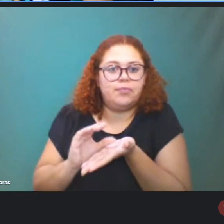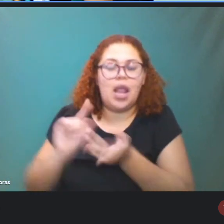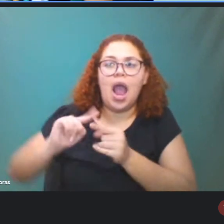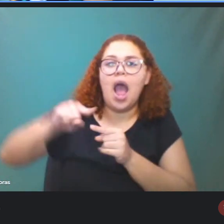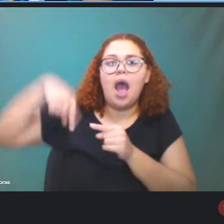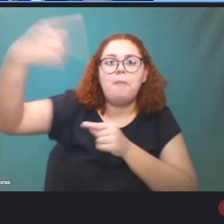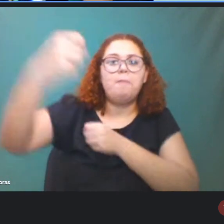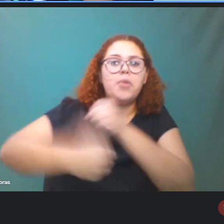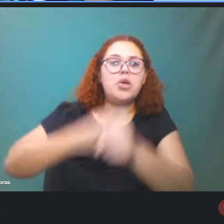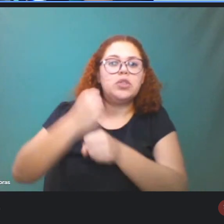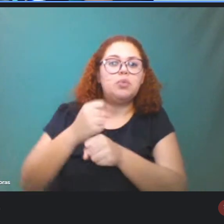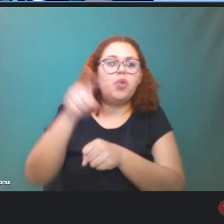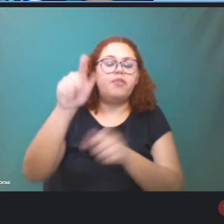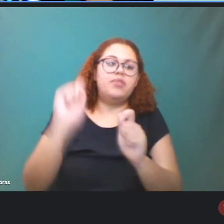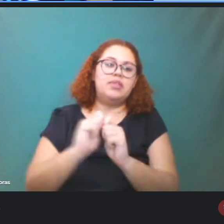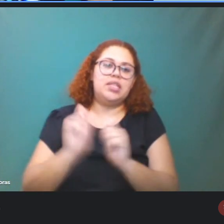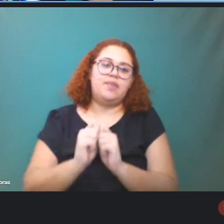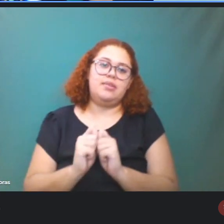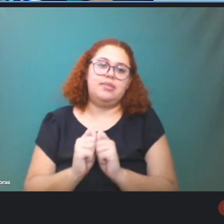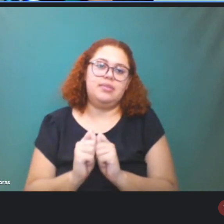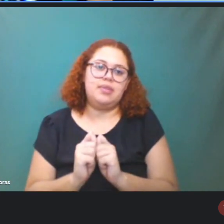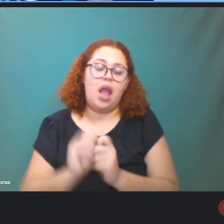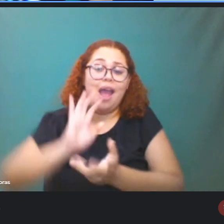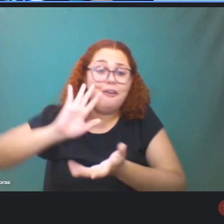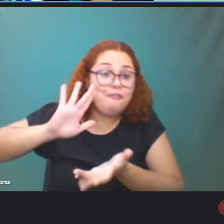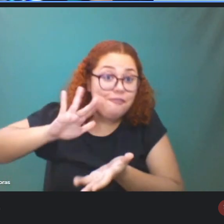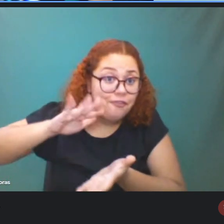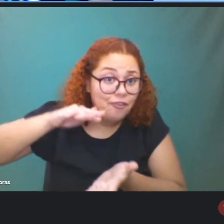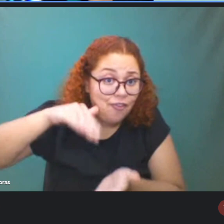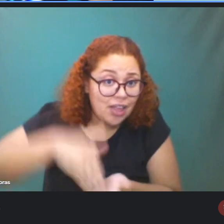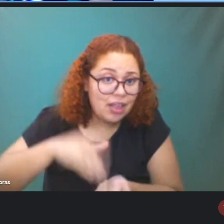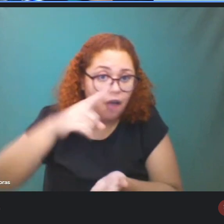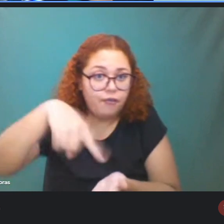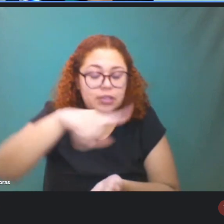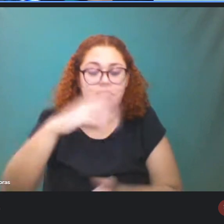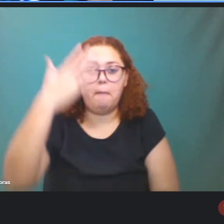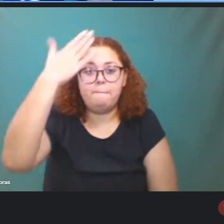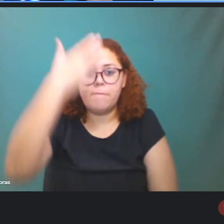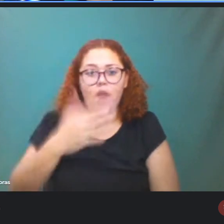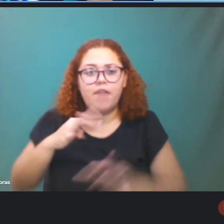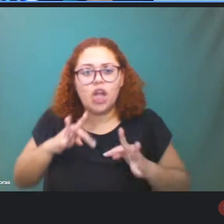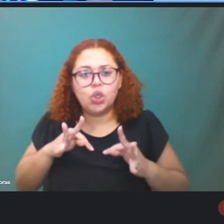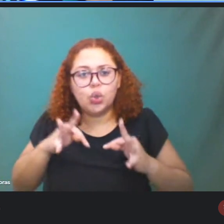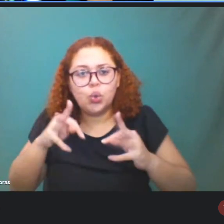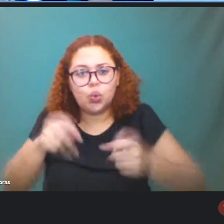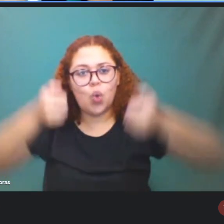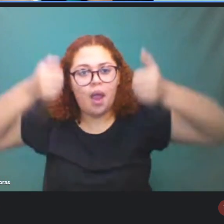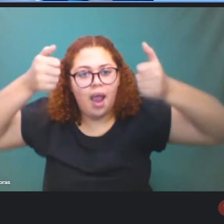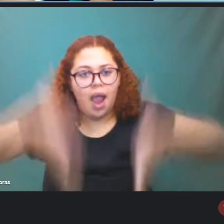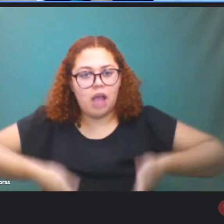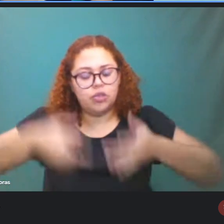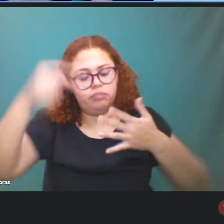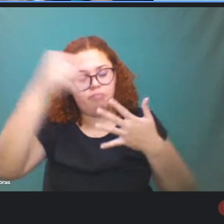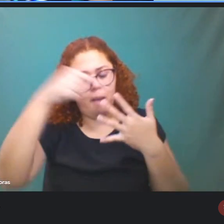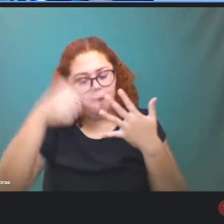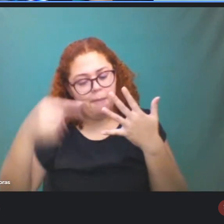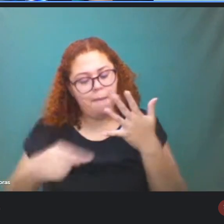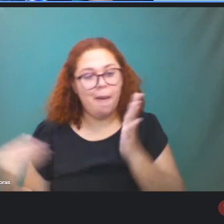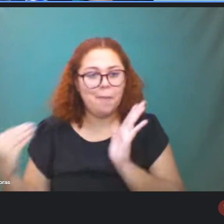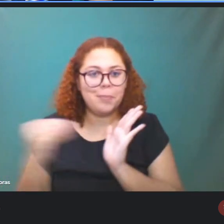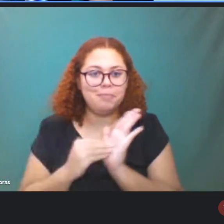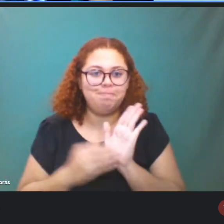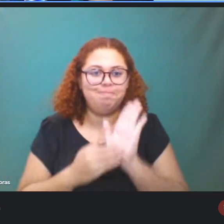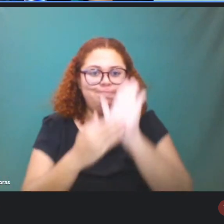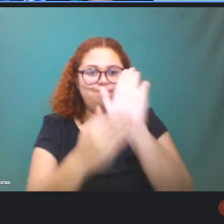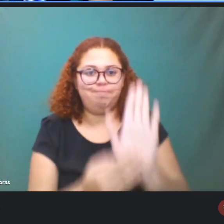depois prestam contas, comprovando que o evento aconteceu. Então, vocês, é o inverso de